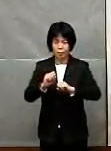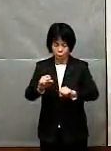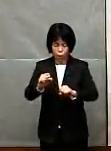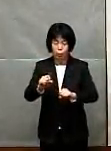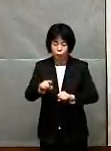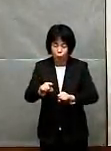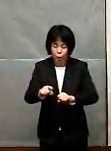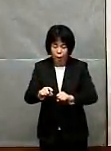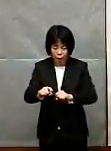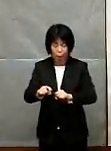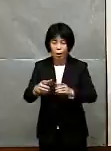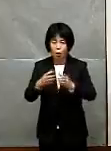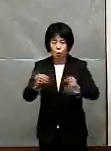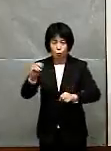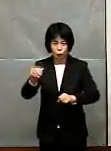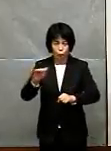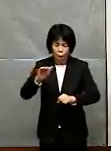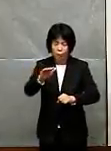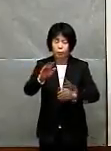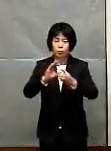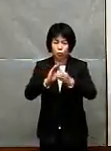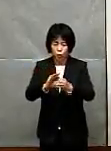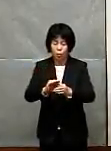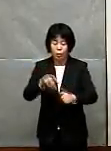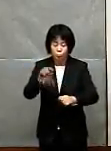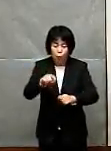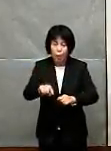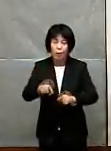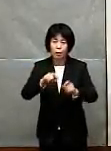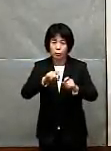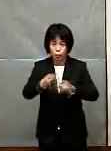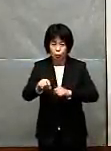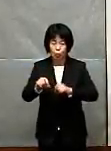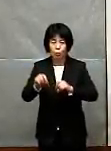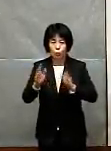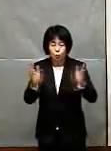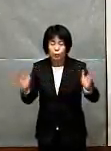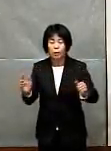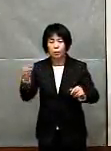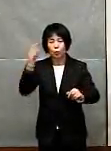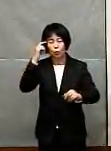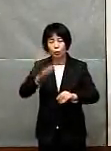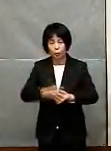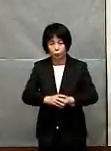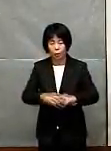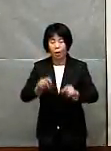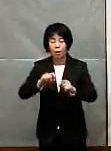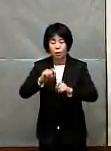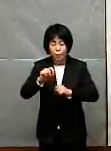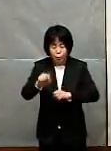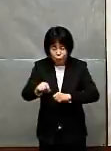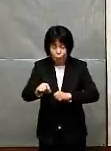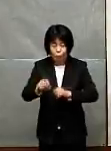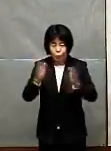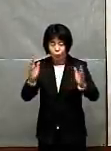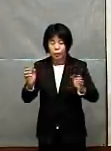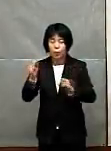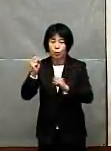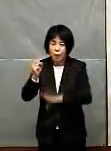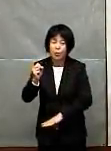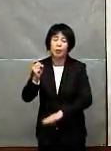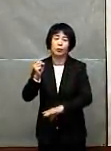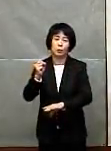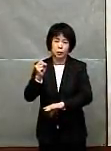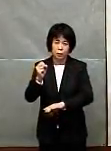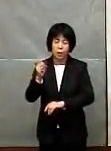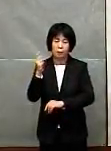の発展につながると。これが地方創生だろうと私は思っていますので、もう地方創生の基盤として、しっかりこ